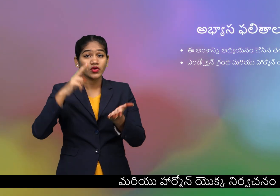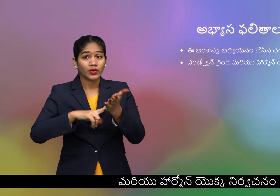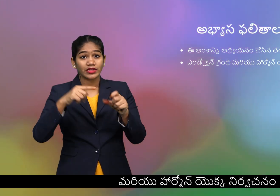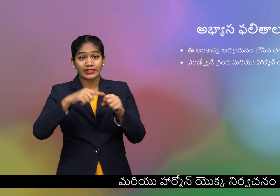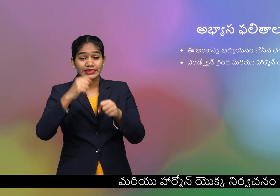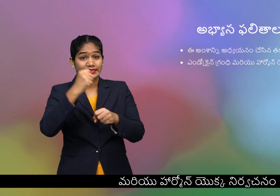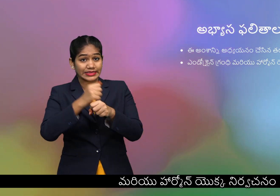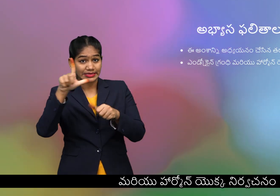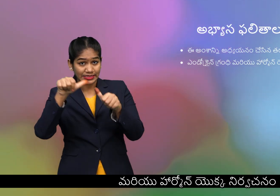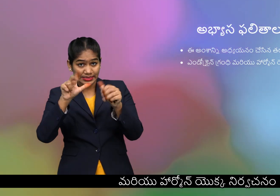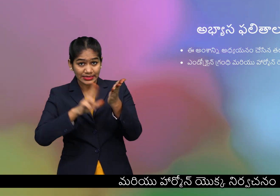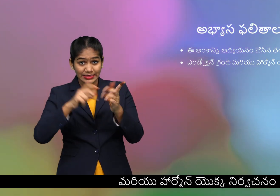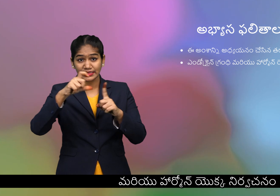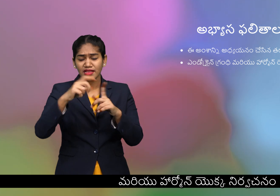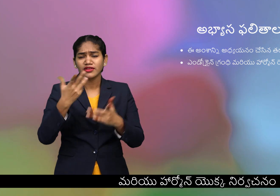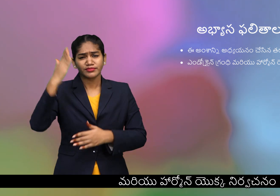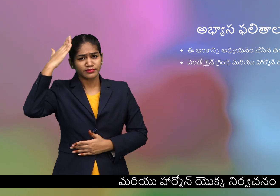మరియు హార్మోన్ యొక్క నిర్వచనం,